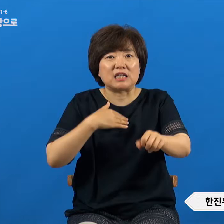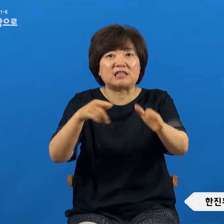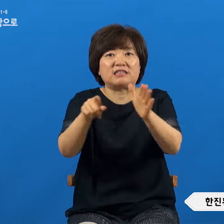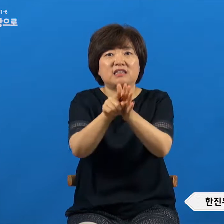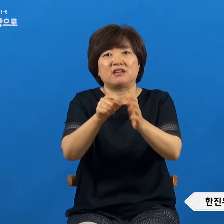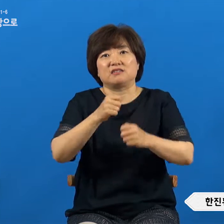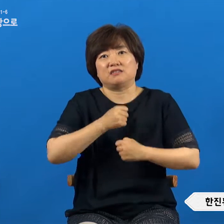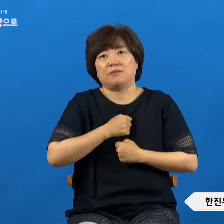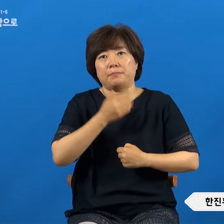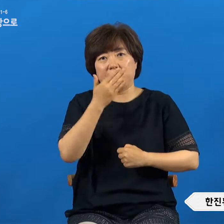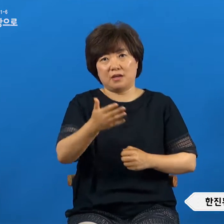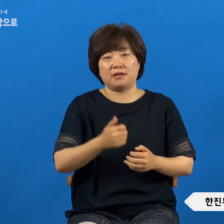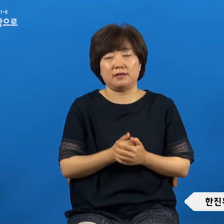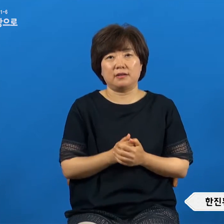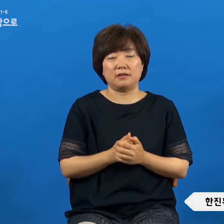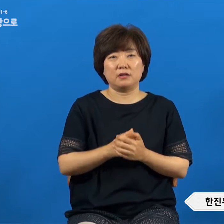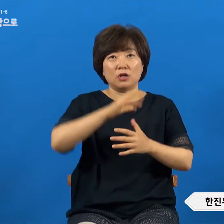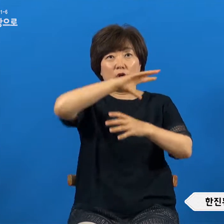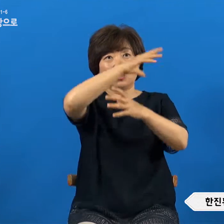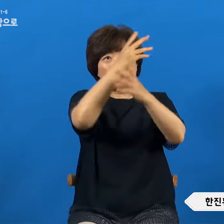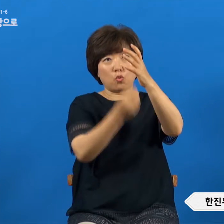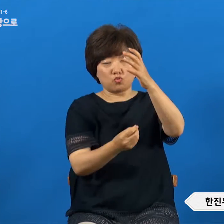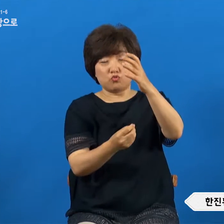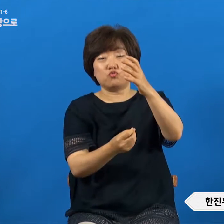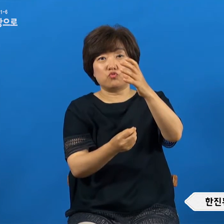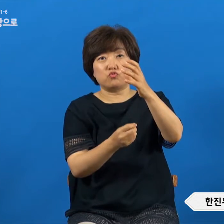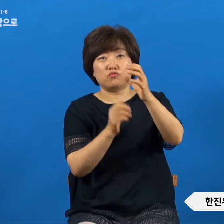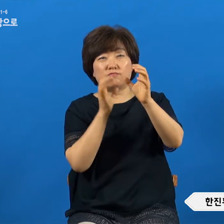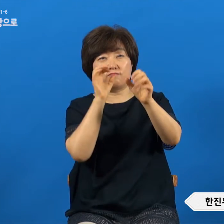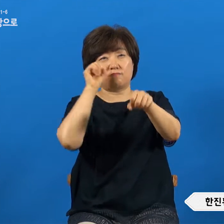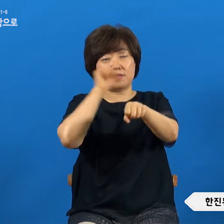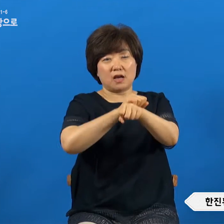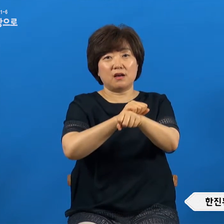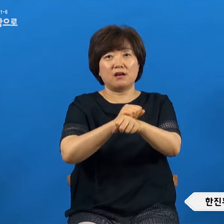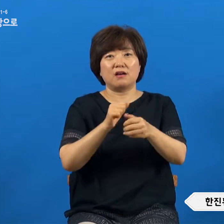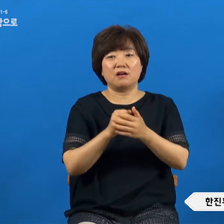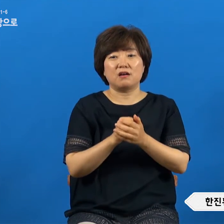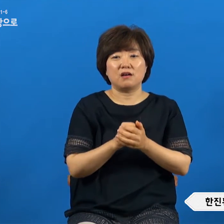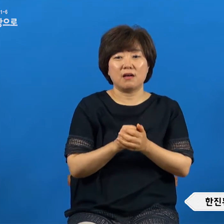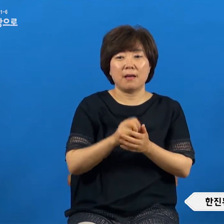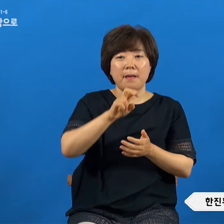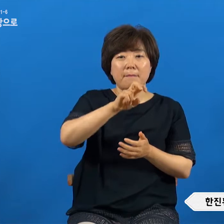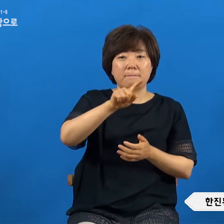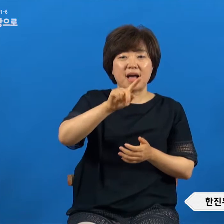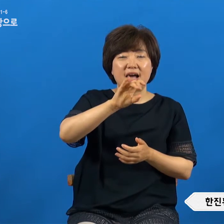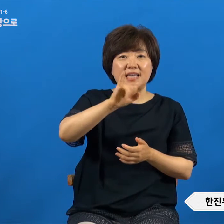농구 황제 마이클 조던은 현역 시절에 부상이